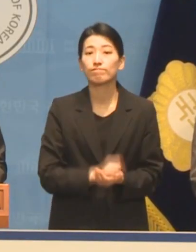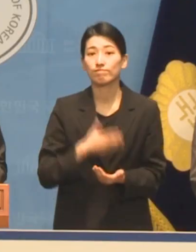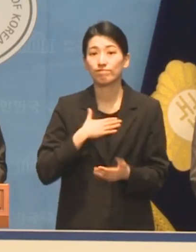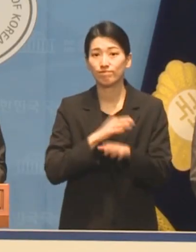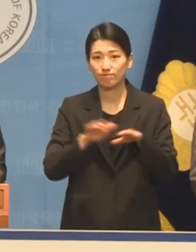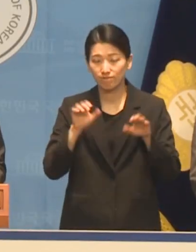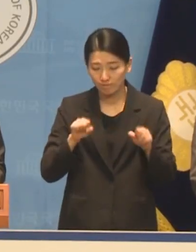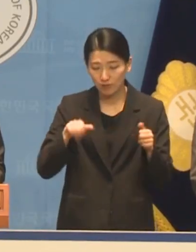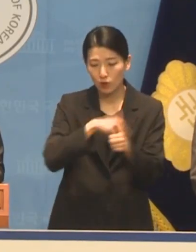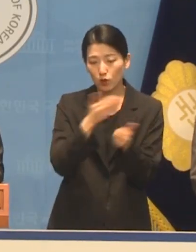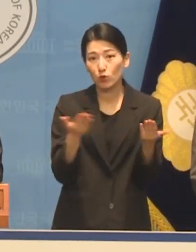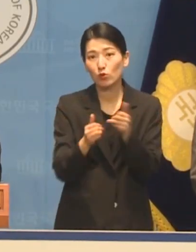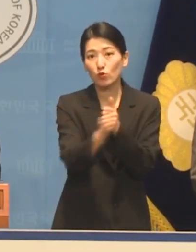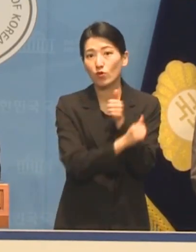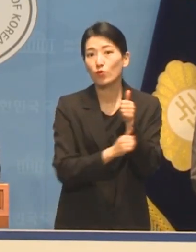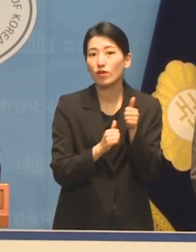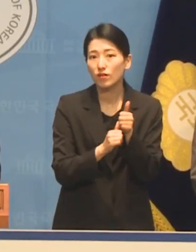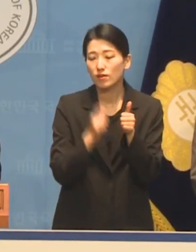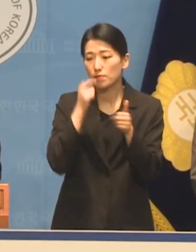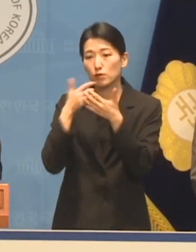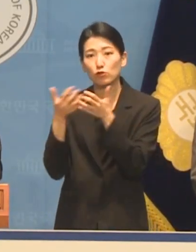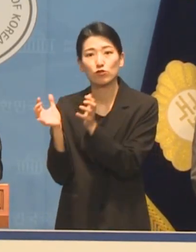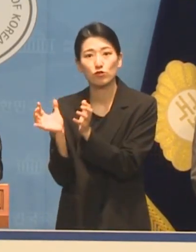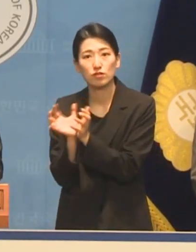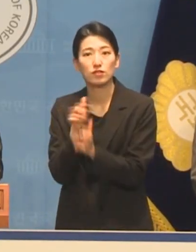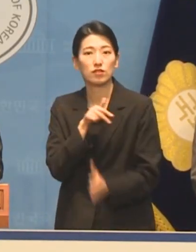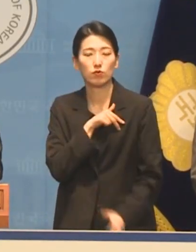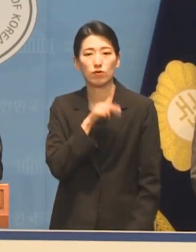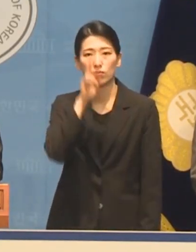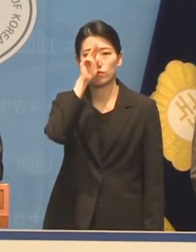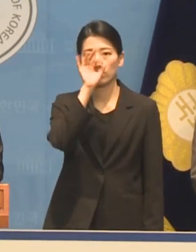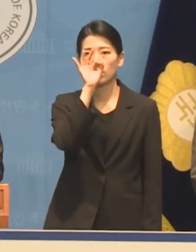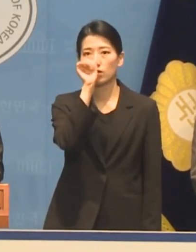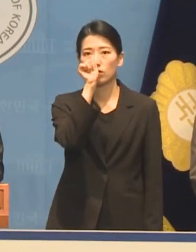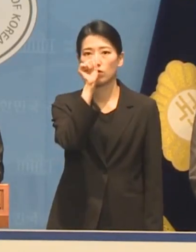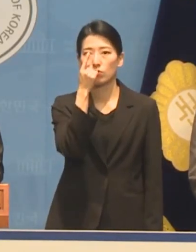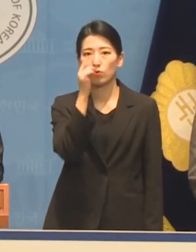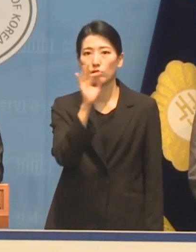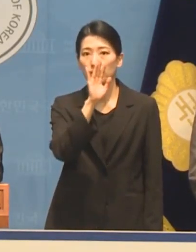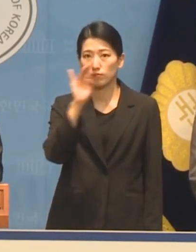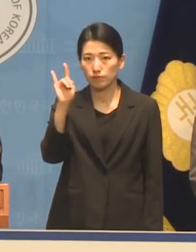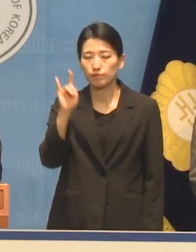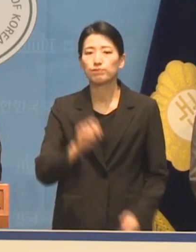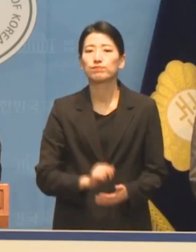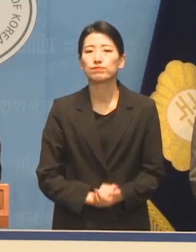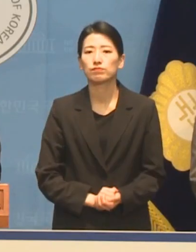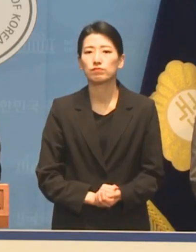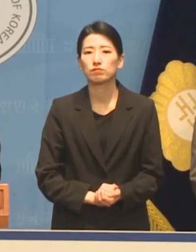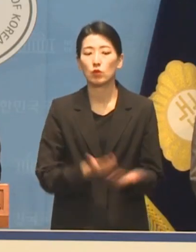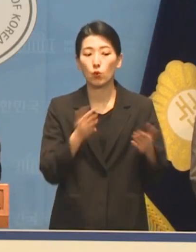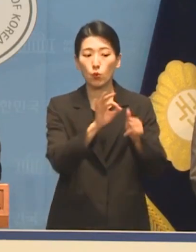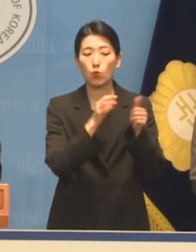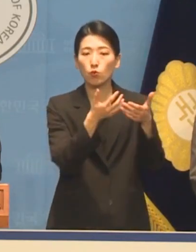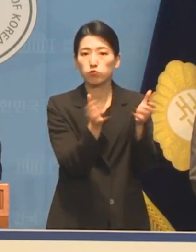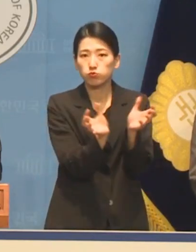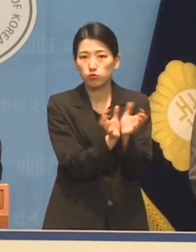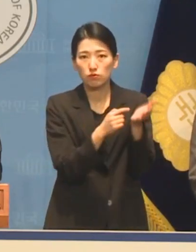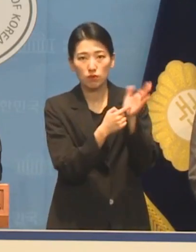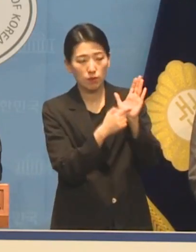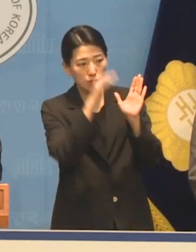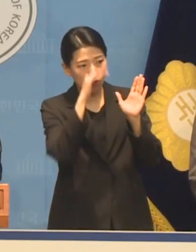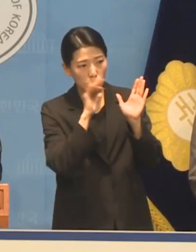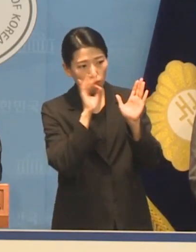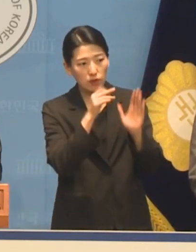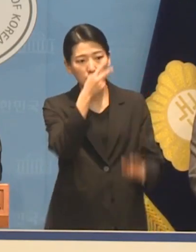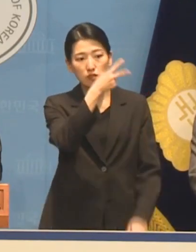소속 더불어민주당 비례대표 국회의원 박홍배입니다. 고용노동부가 발표한 자료에 따르면 2024년 말